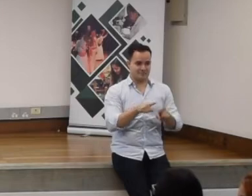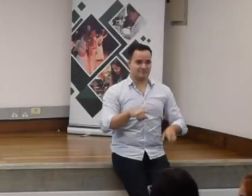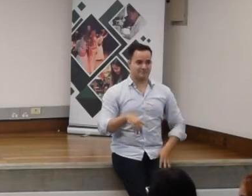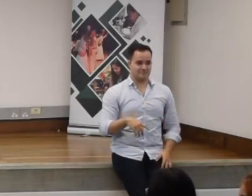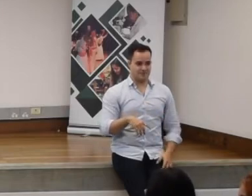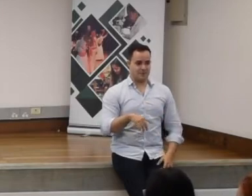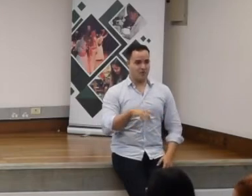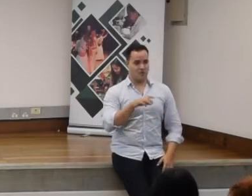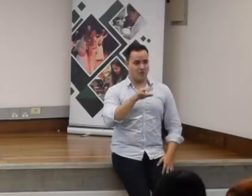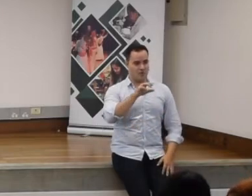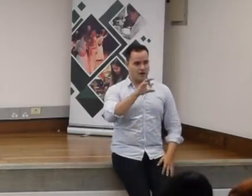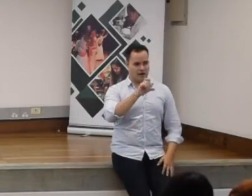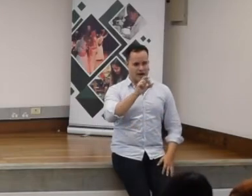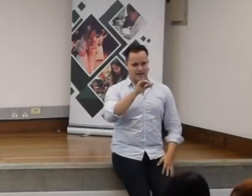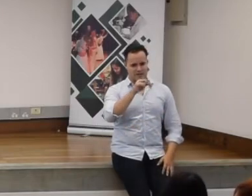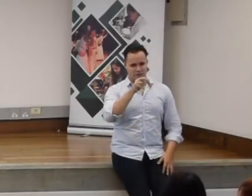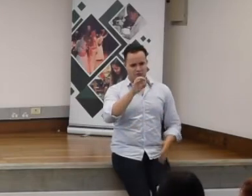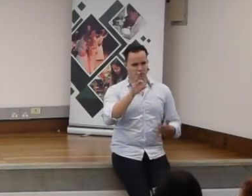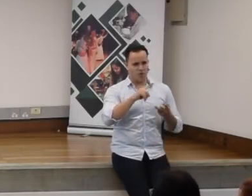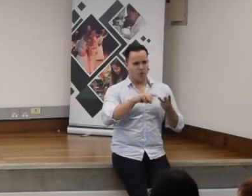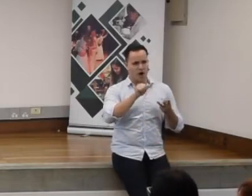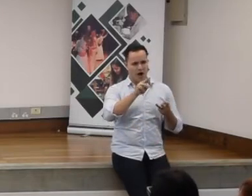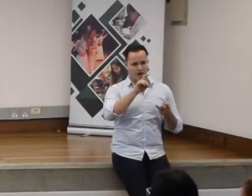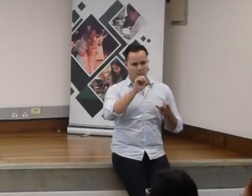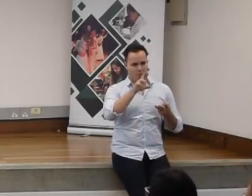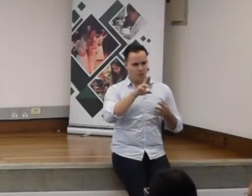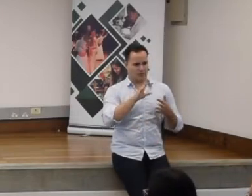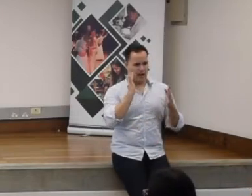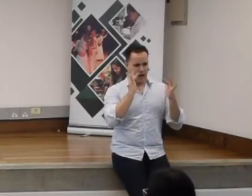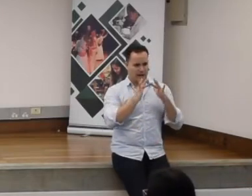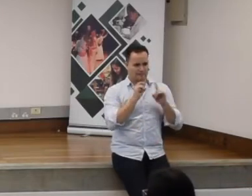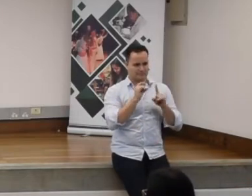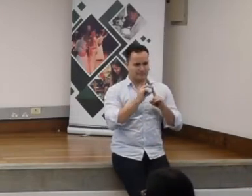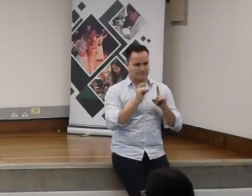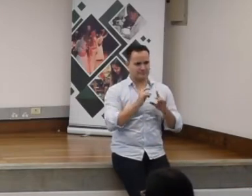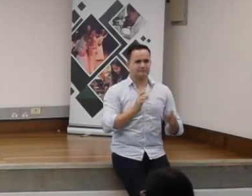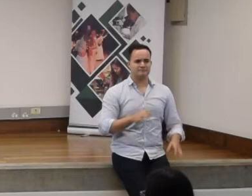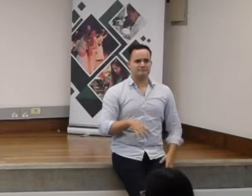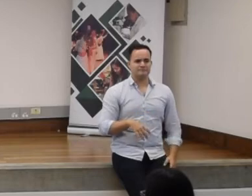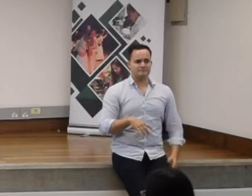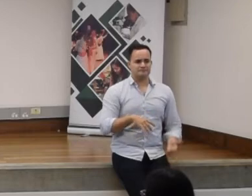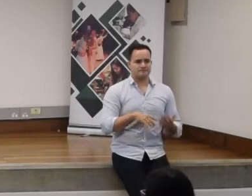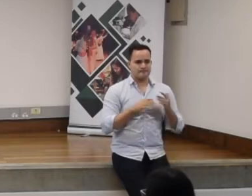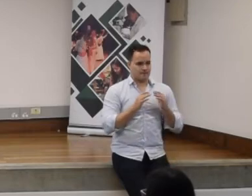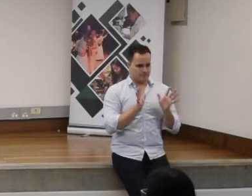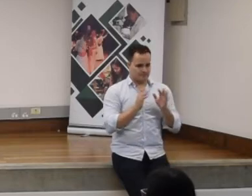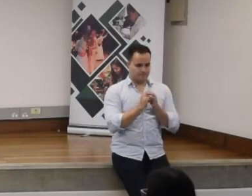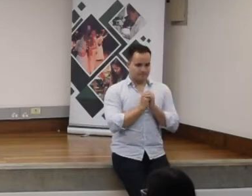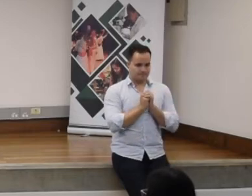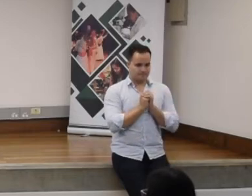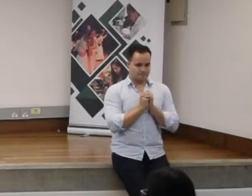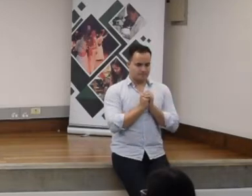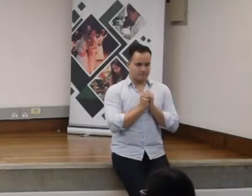y excepciones de matrícula, créditos y garantías, para